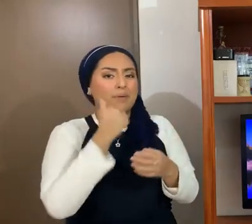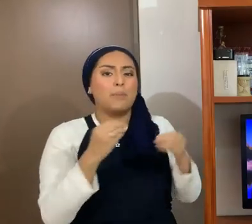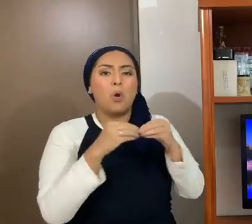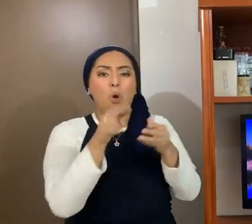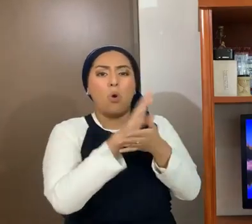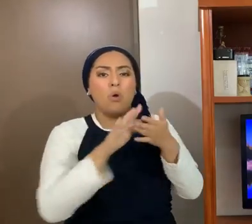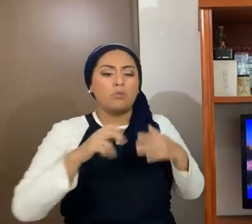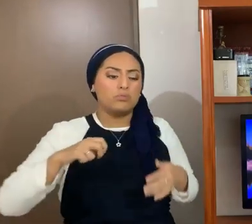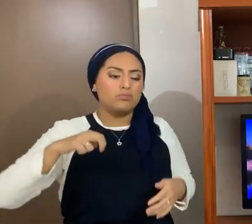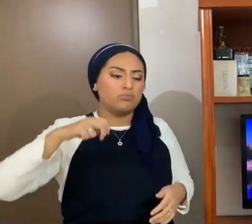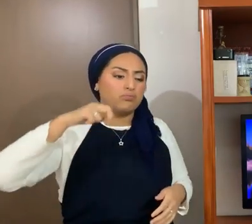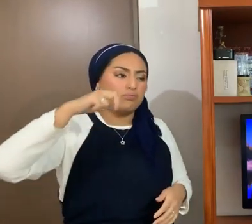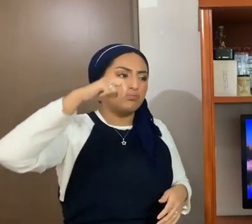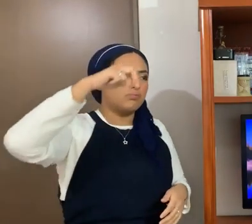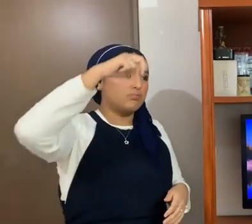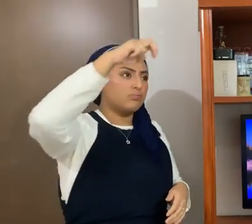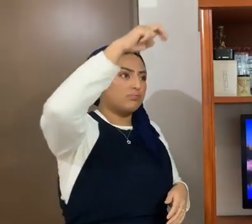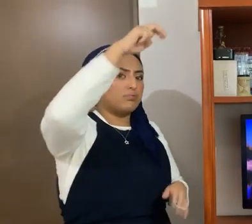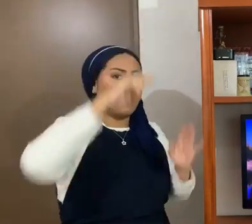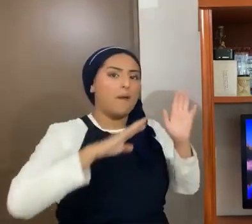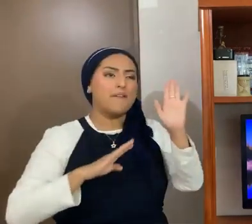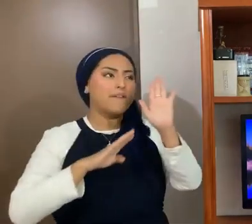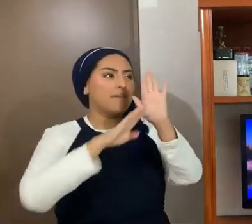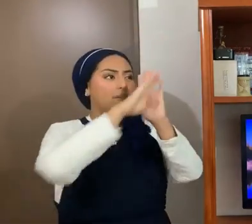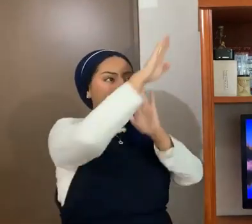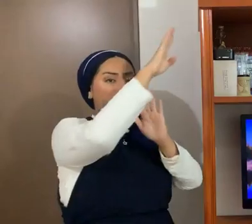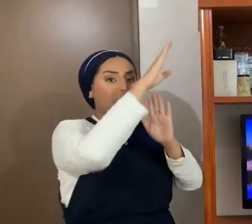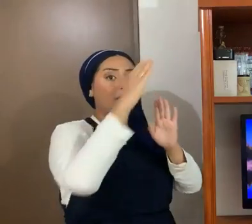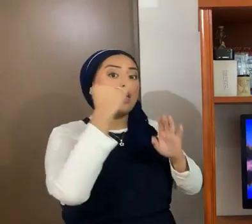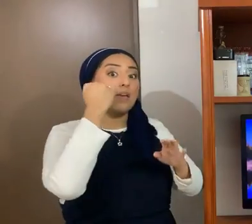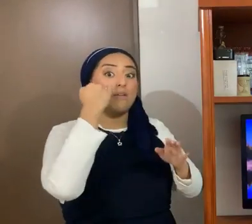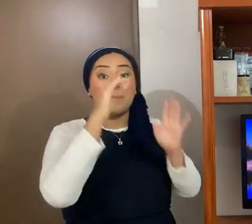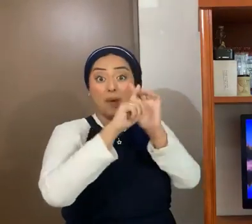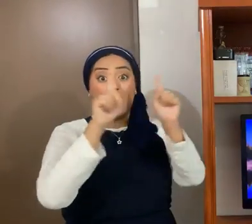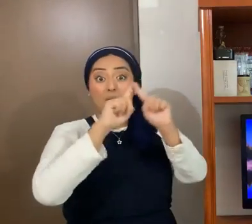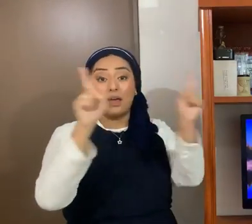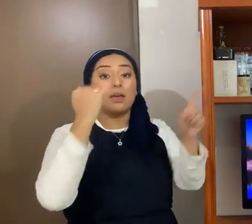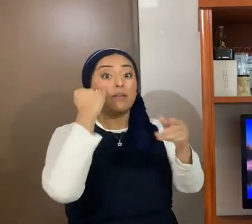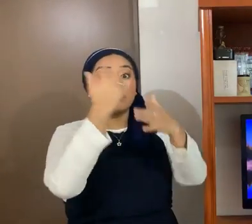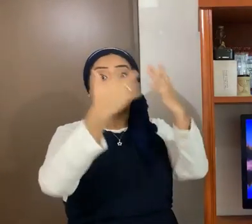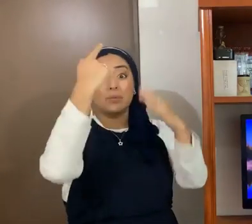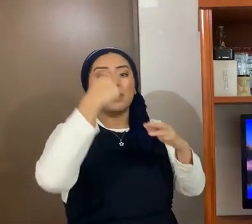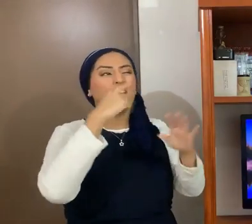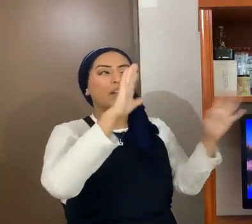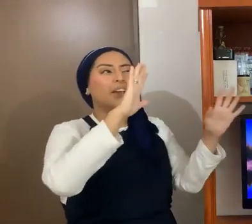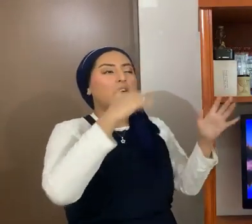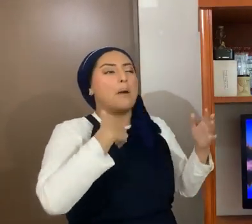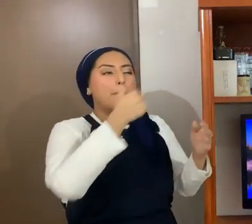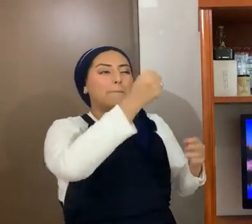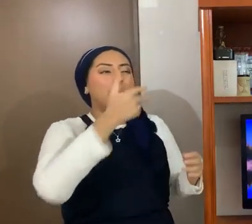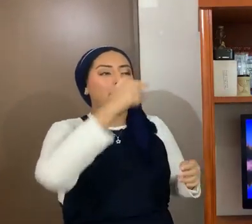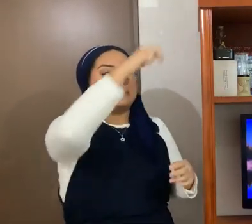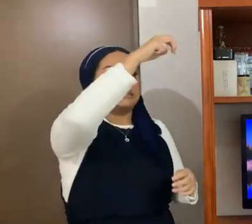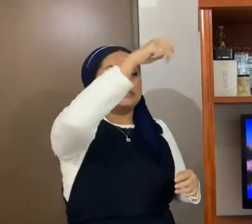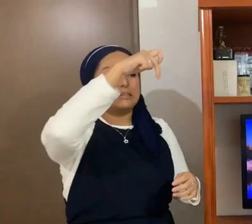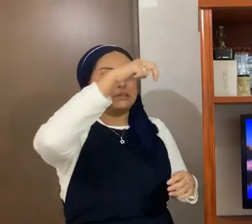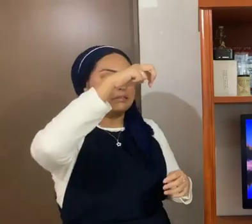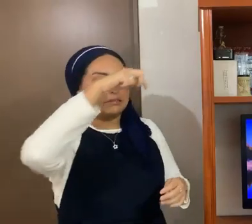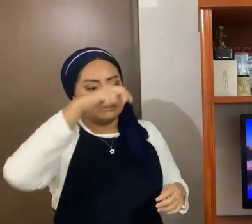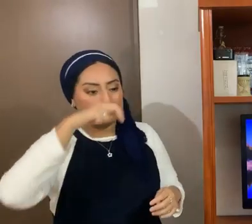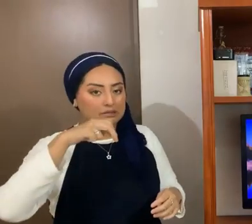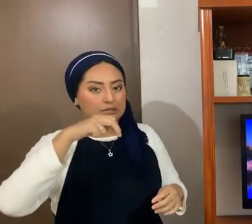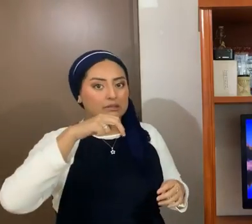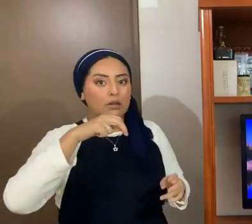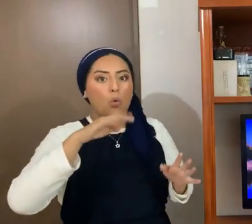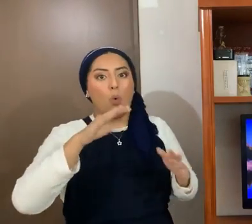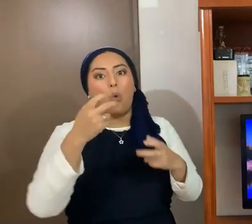santos, más santos, más santos, porque Él nos va llevando de la mano. Pero si alguien dice, no, yo me bajo 2 o 3 escalones, tendrá que subirlos solo, tendrá